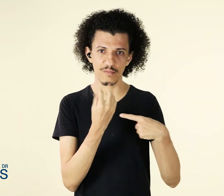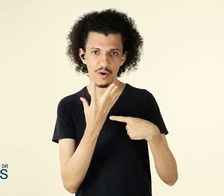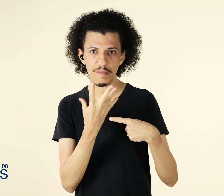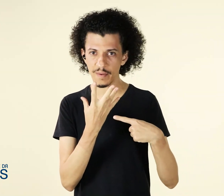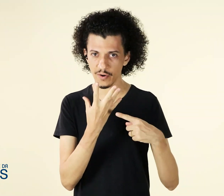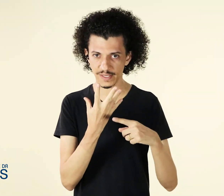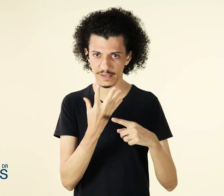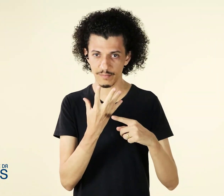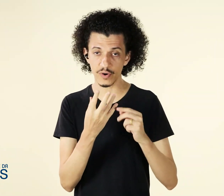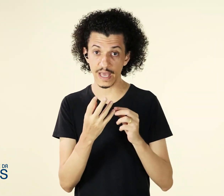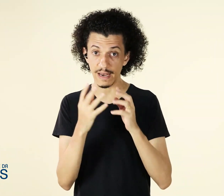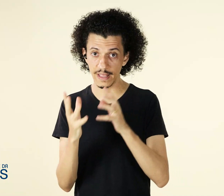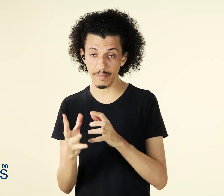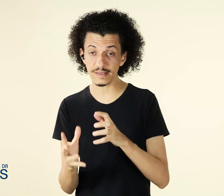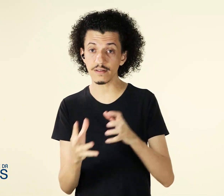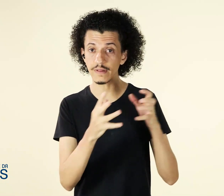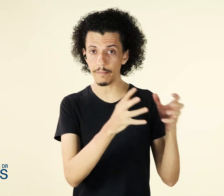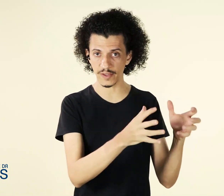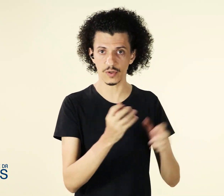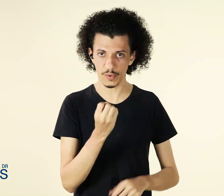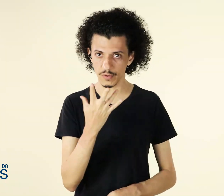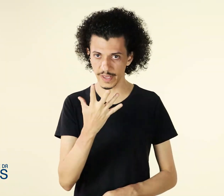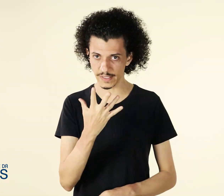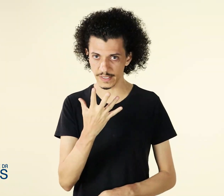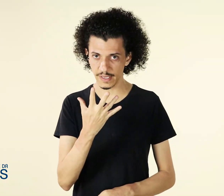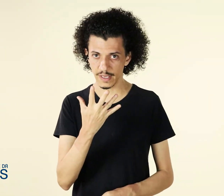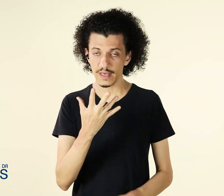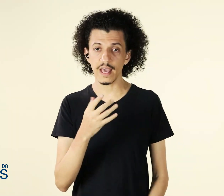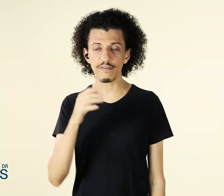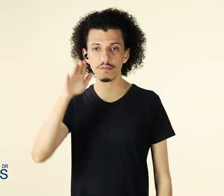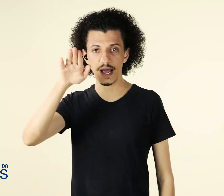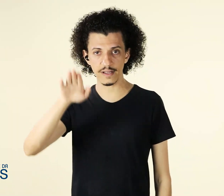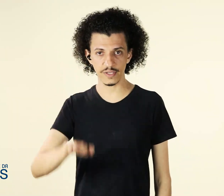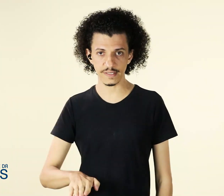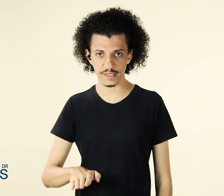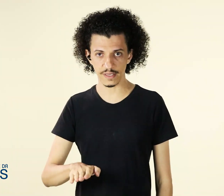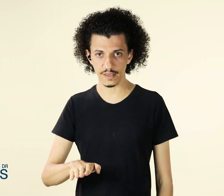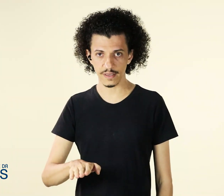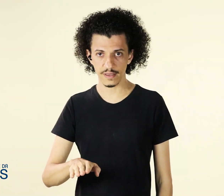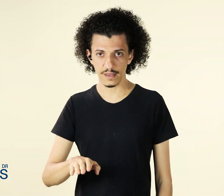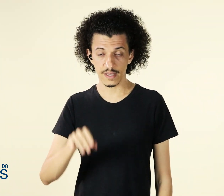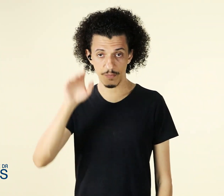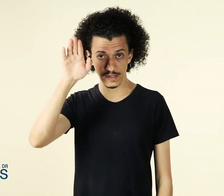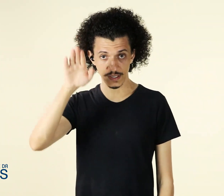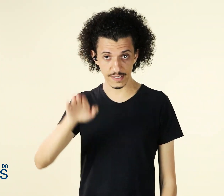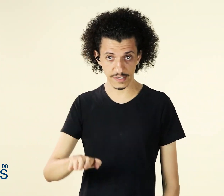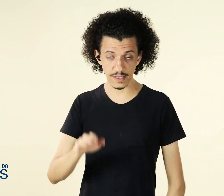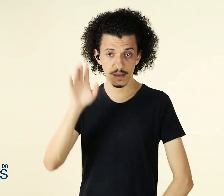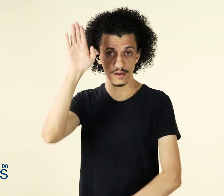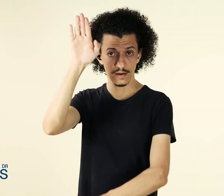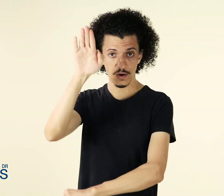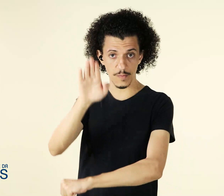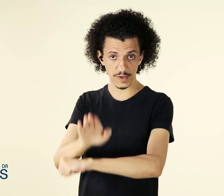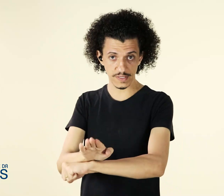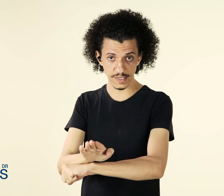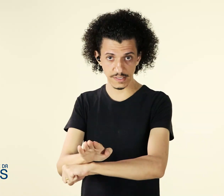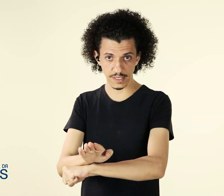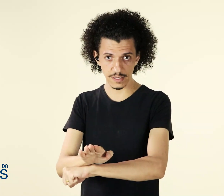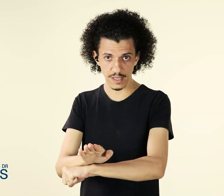boa, a mesma coisa. Porque a Libras não depende do português. E aí vem o tarde assim, que pode ser assim ou pode ser assim.